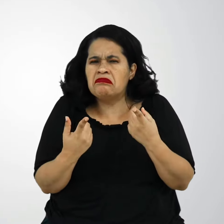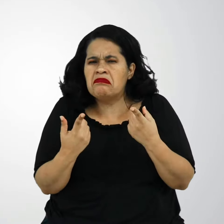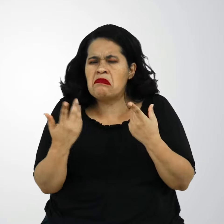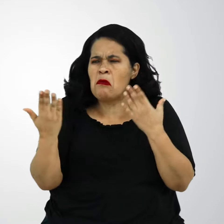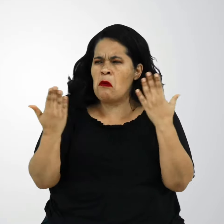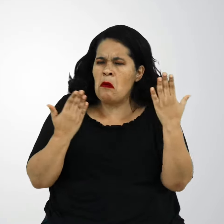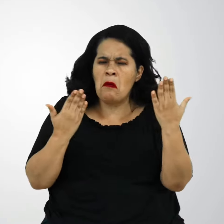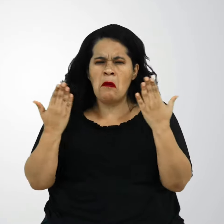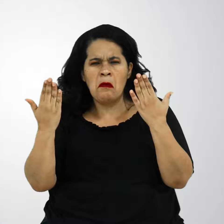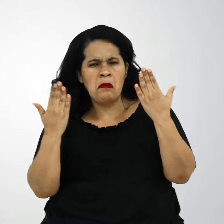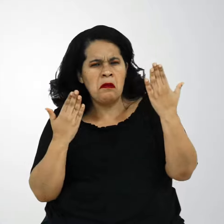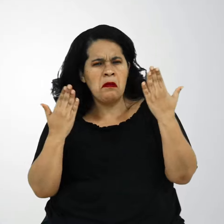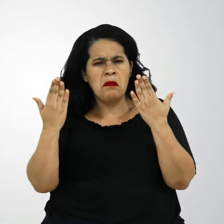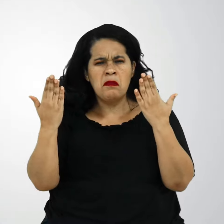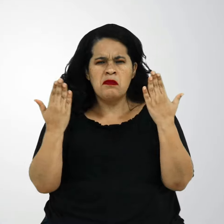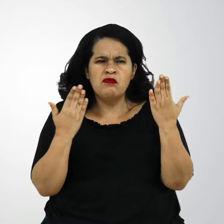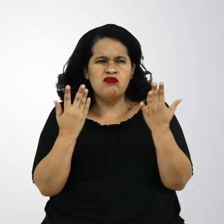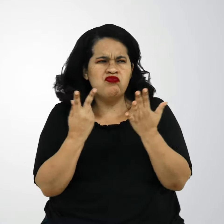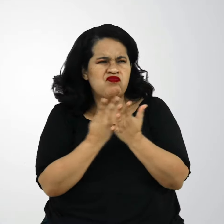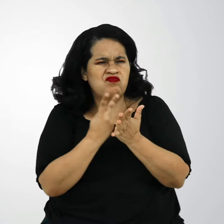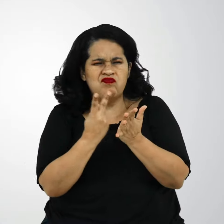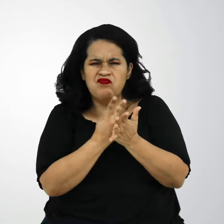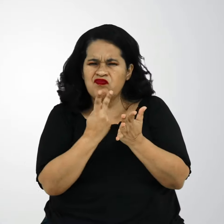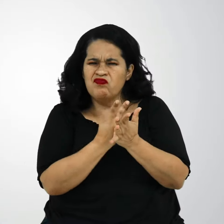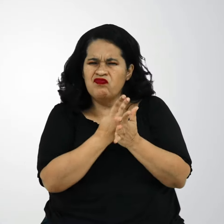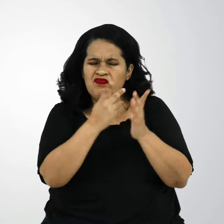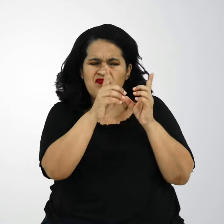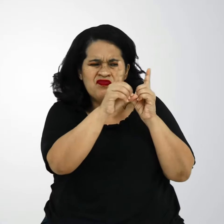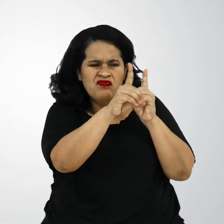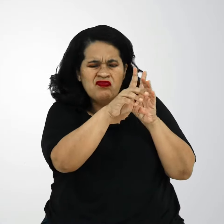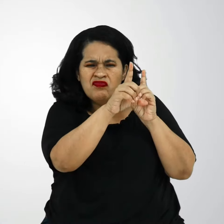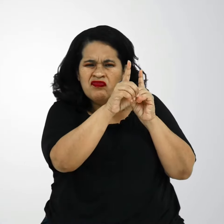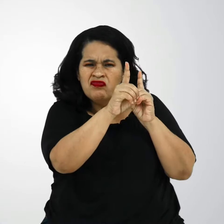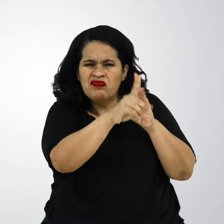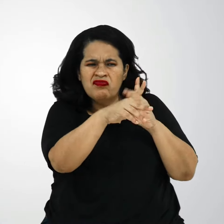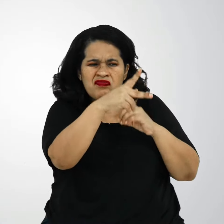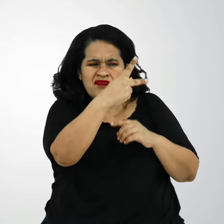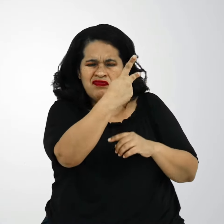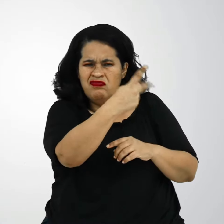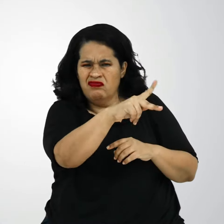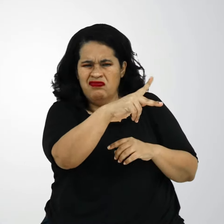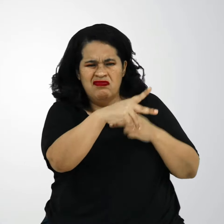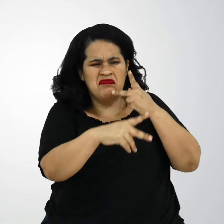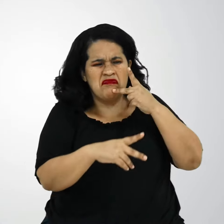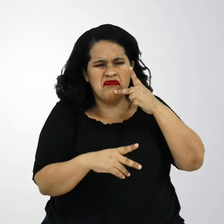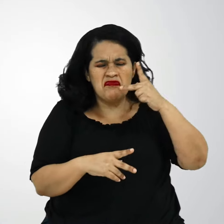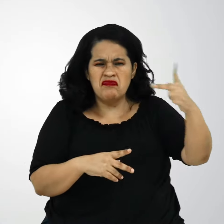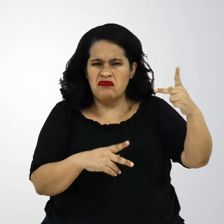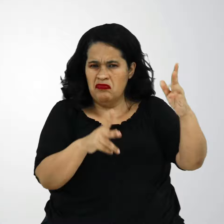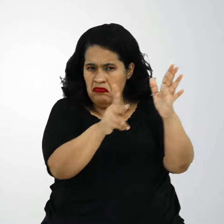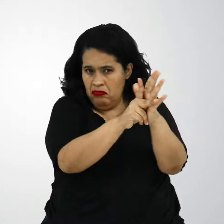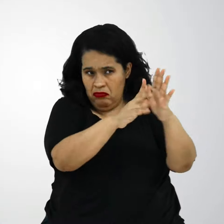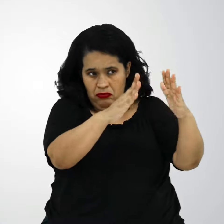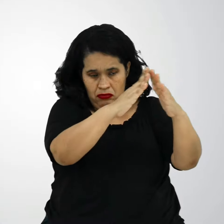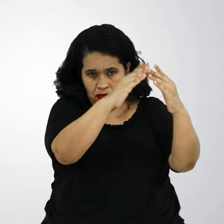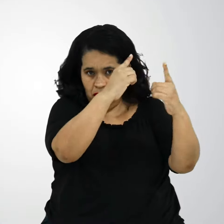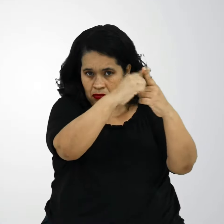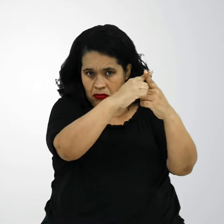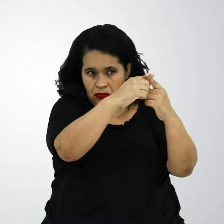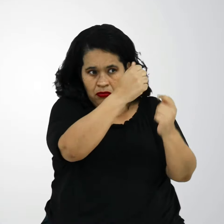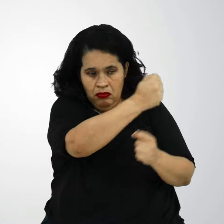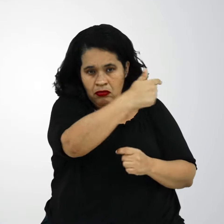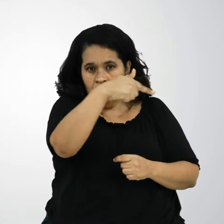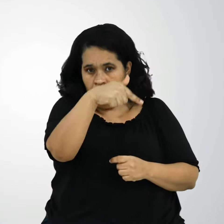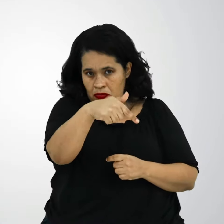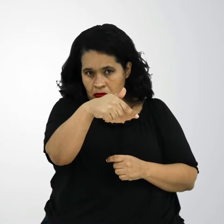históricas, eles têm razões doutrinárias, proféticas, a história da denominação, porque essas datas